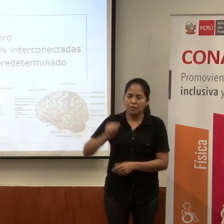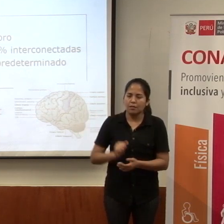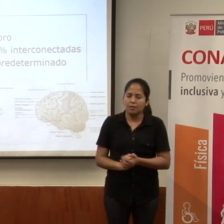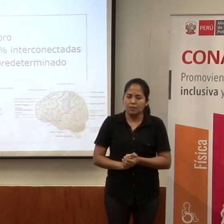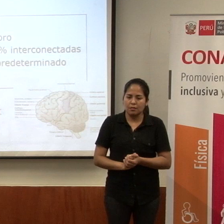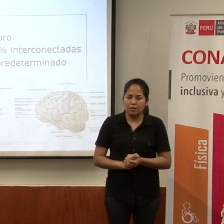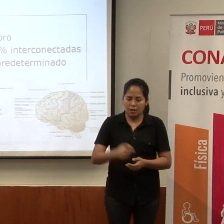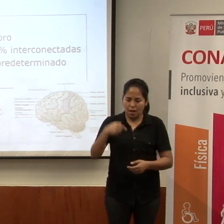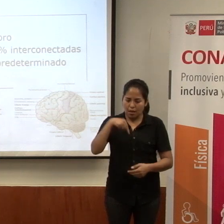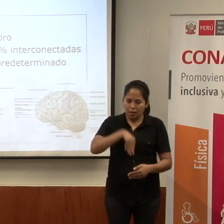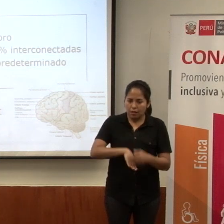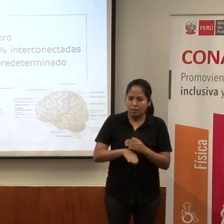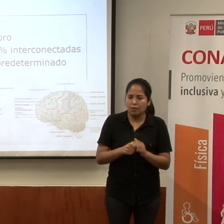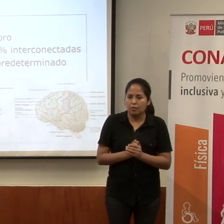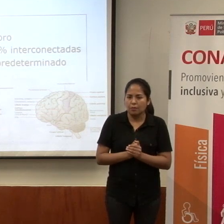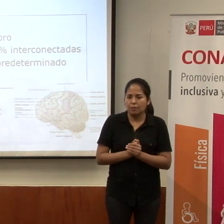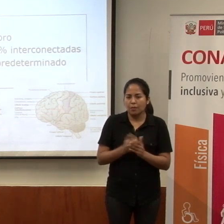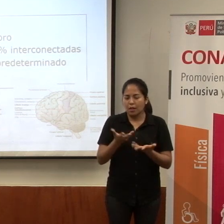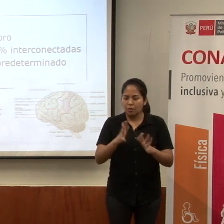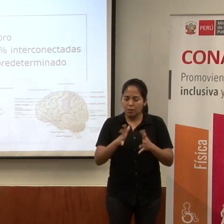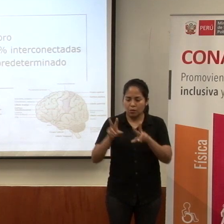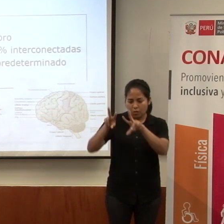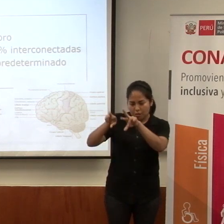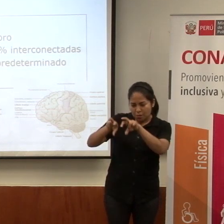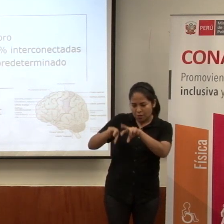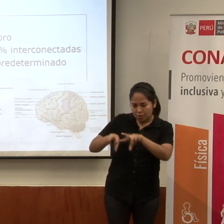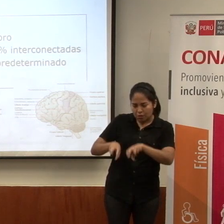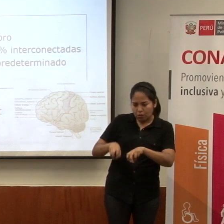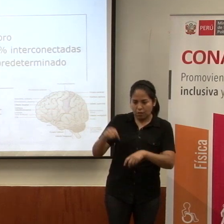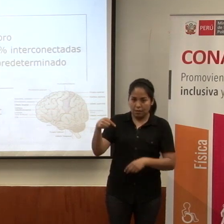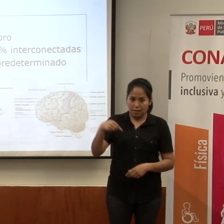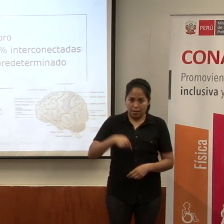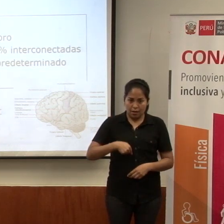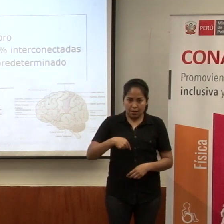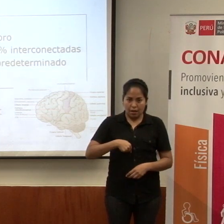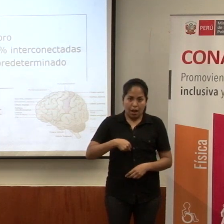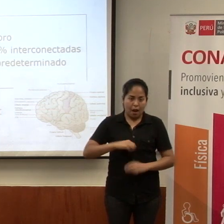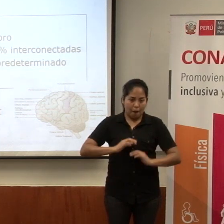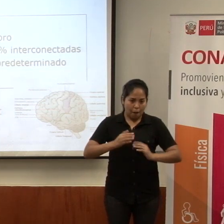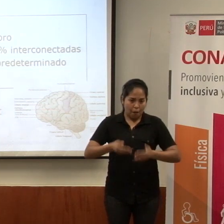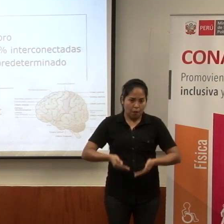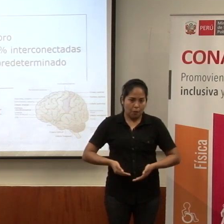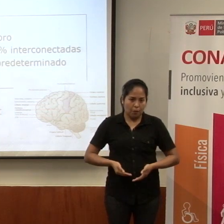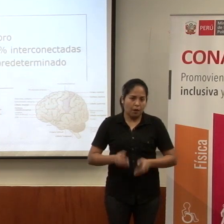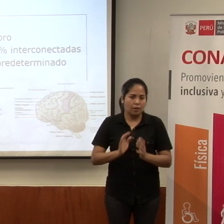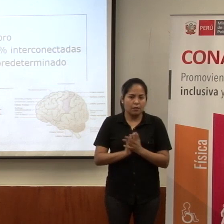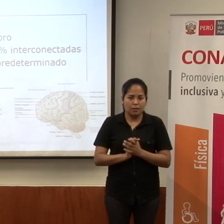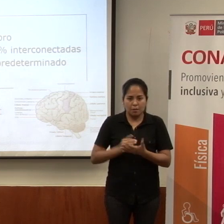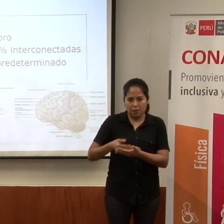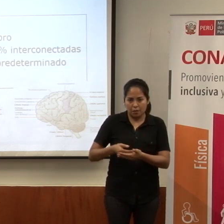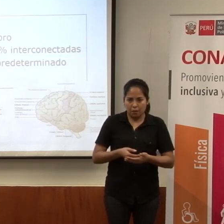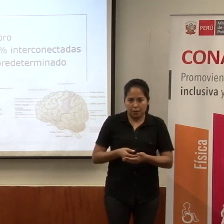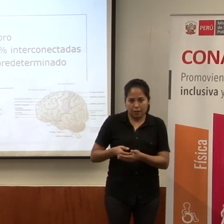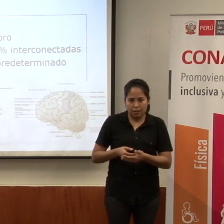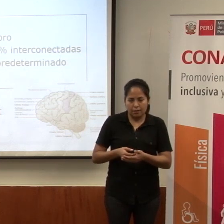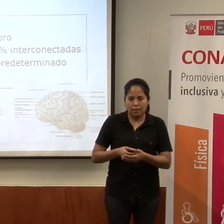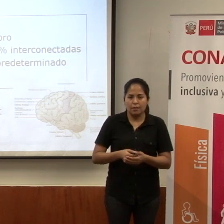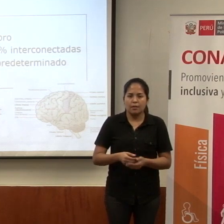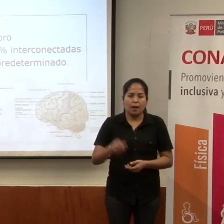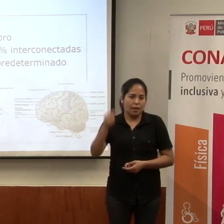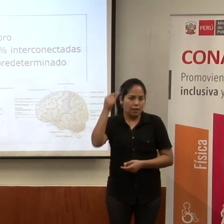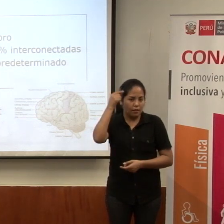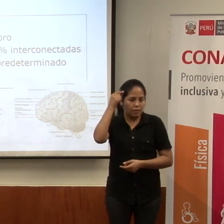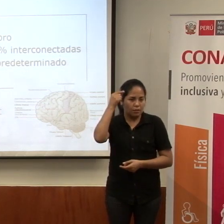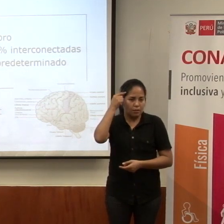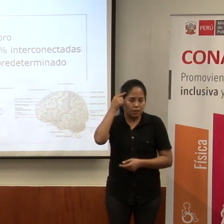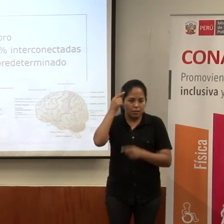uno, pero a través de estudios histoquímicos se demuestra que el ser humano en promedio tiene 100.000 millones de